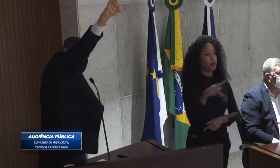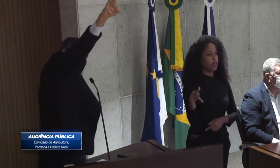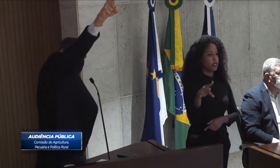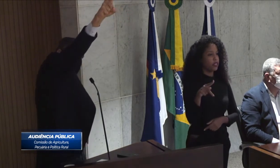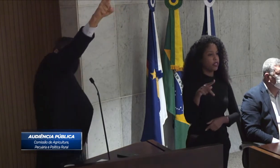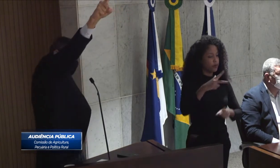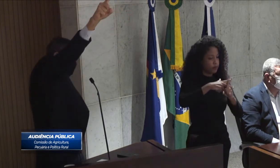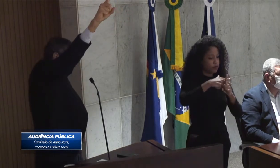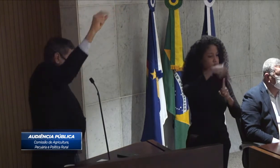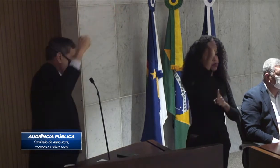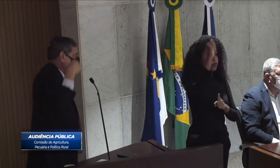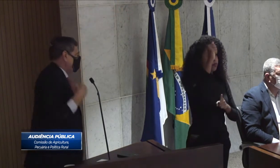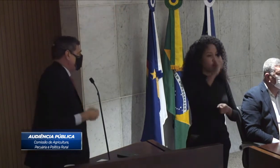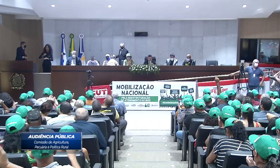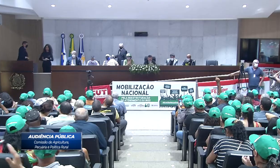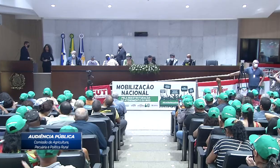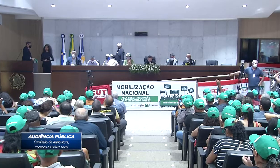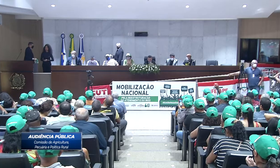a vitória!